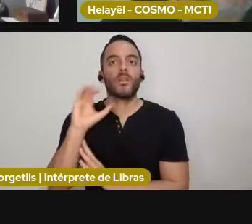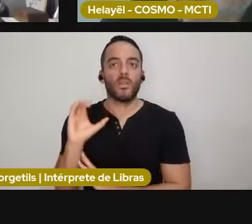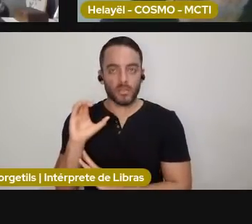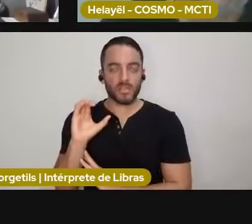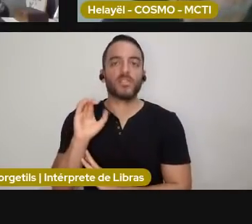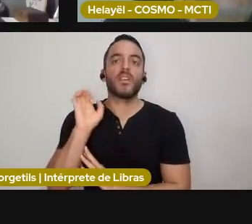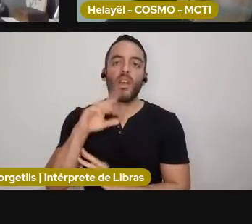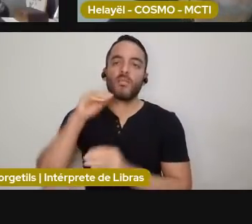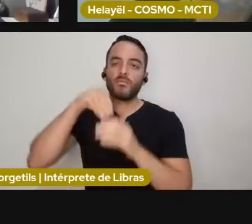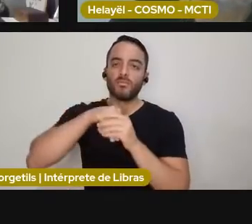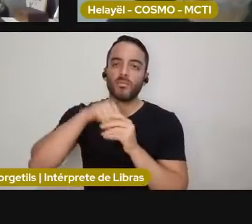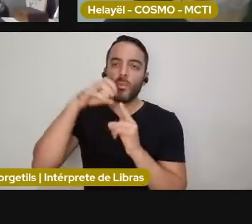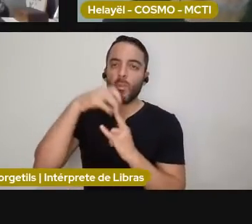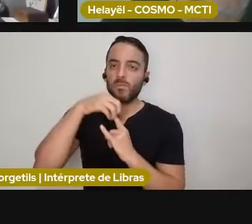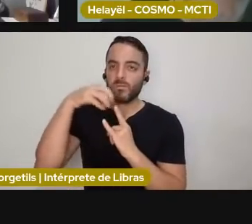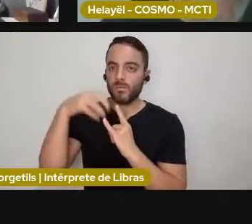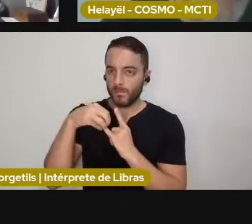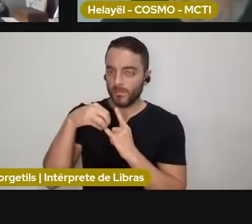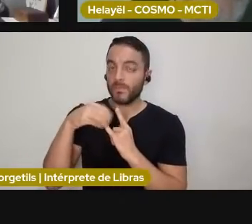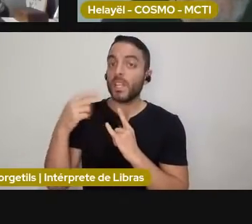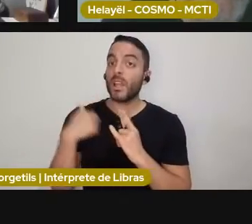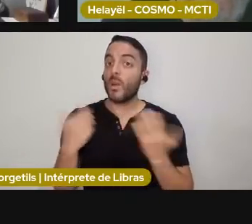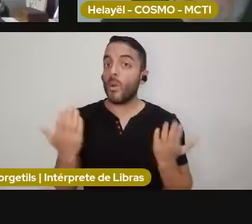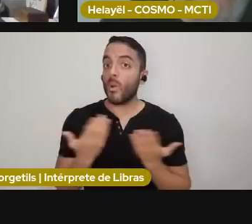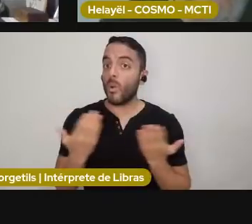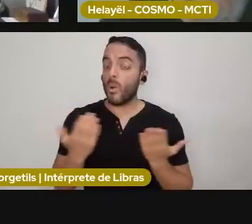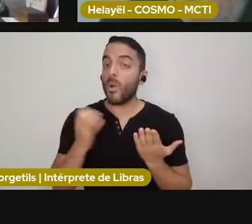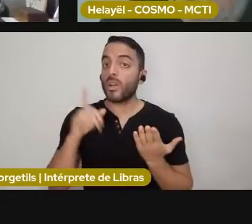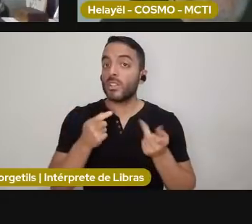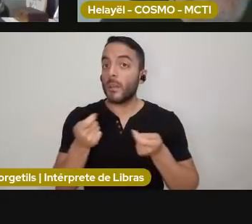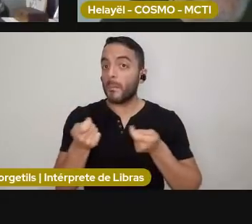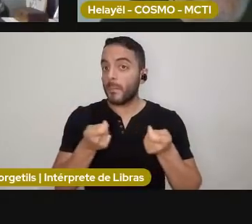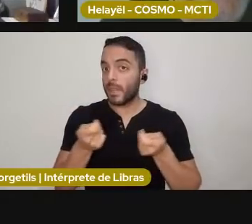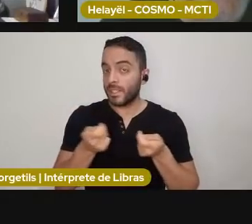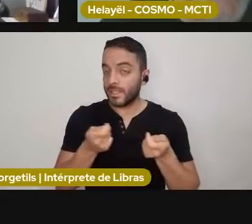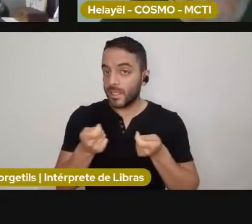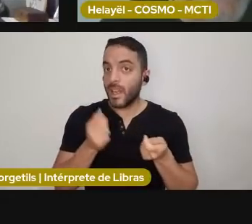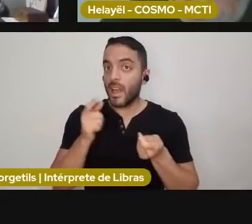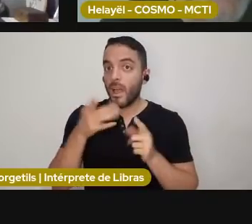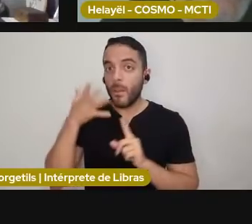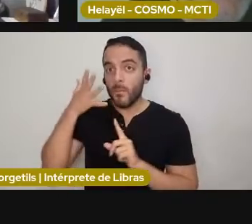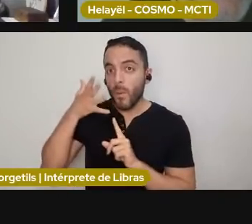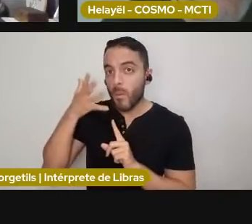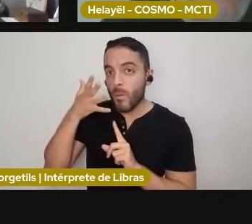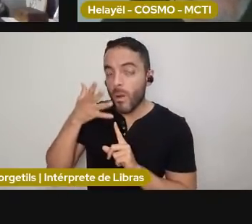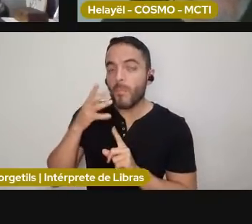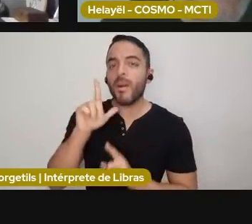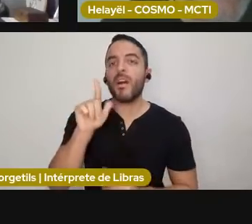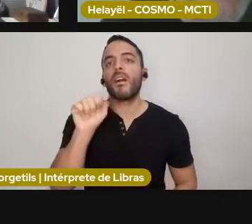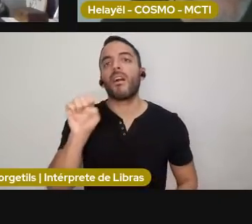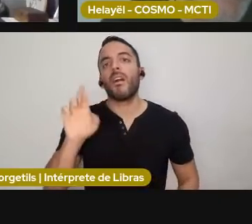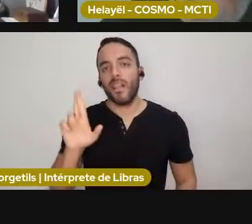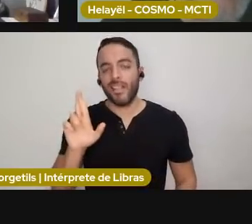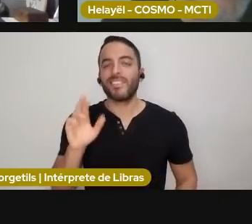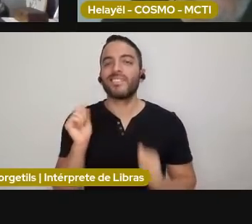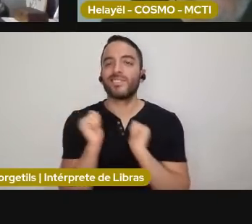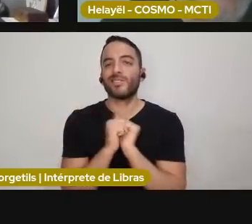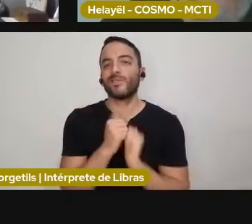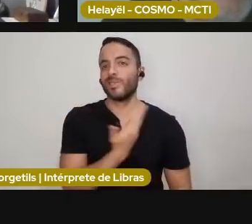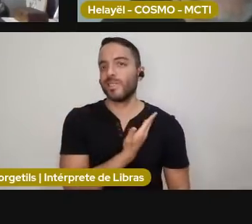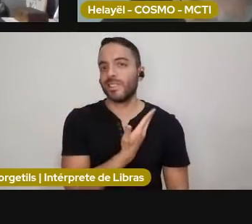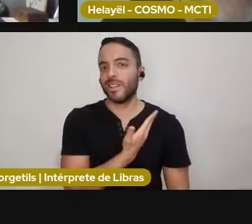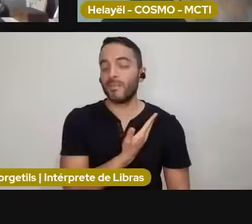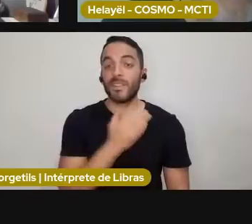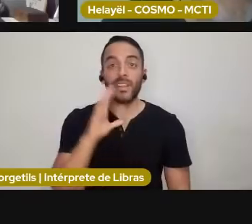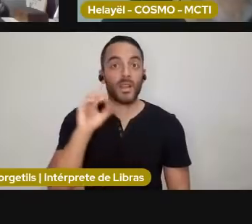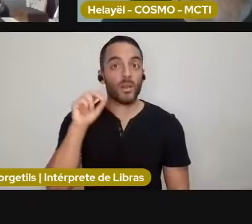Oswaldo Cruz, e eu estou aqui hoje para mediar essa sessão do Laser Talks Rio, junto com a minha colega Conceição